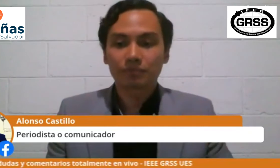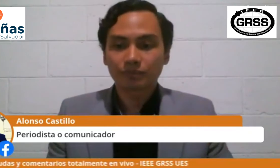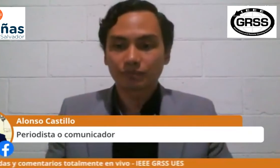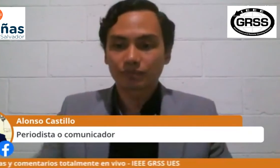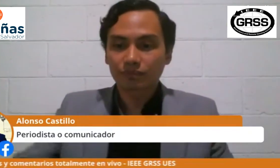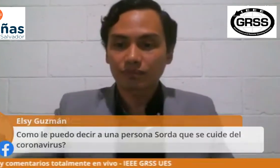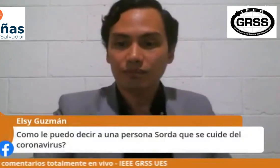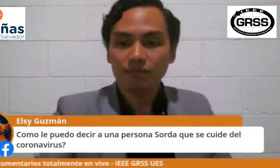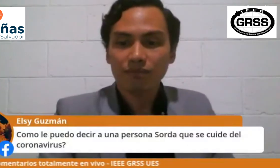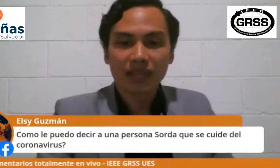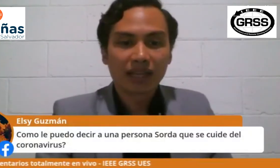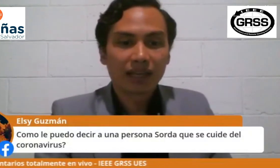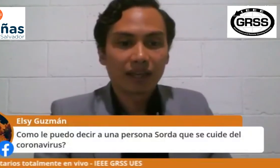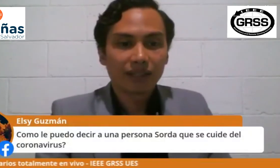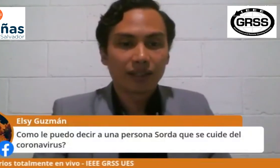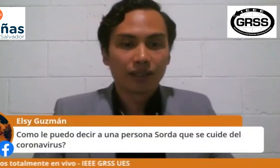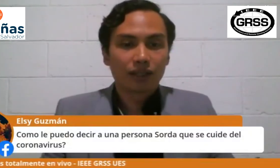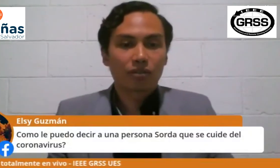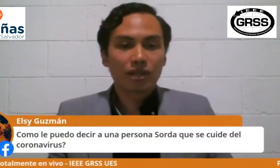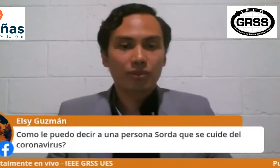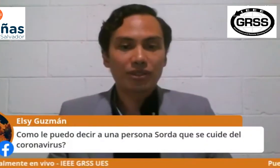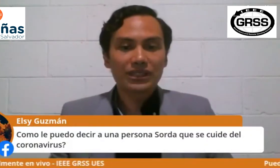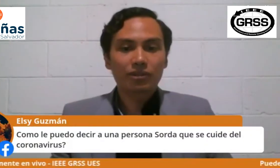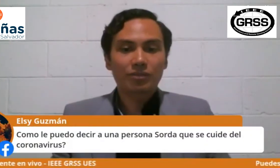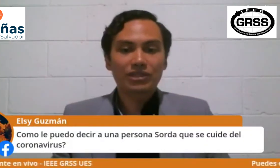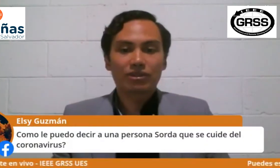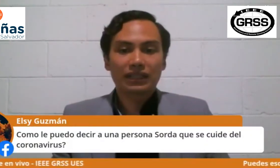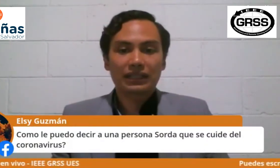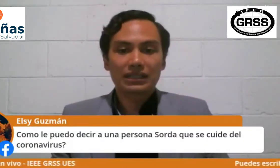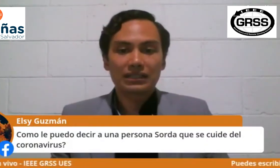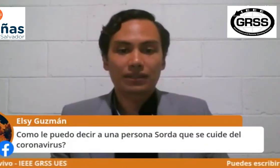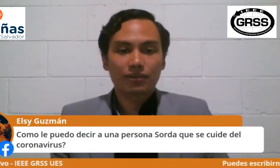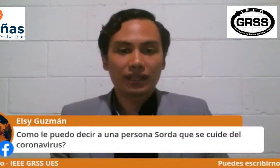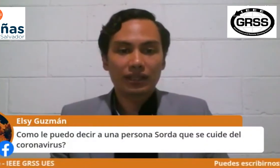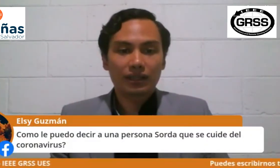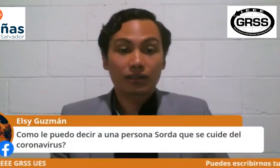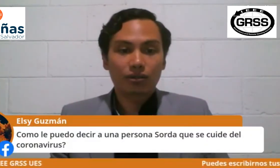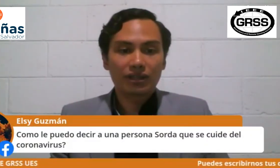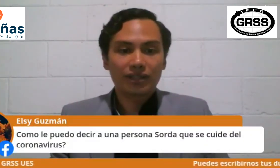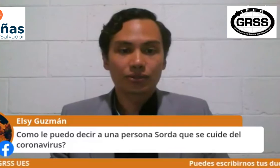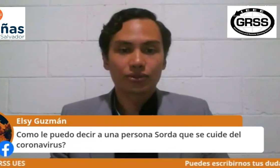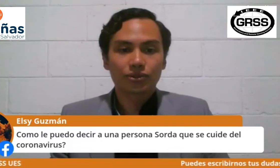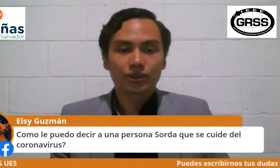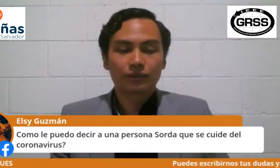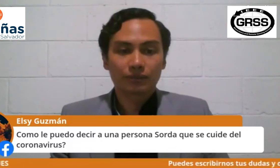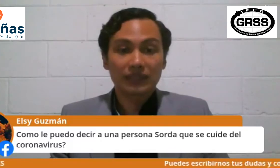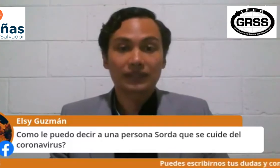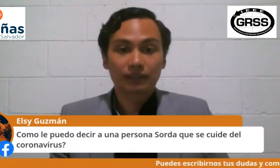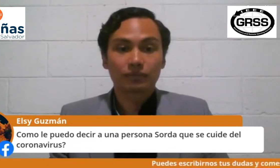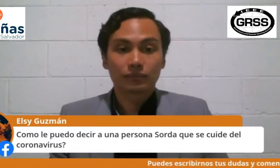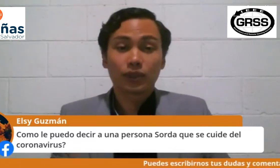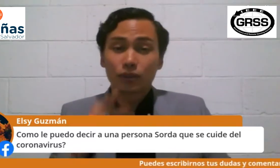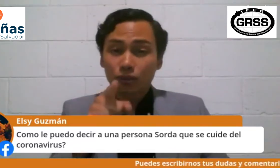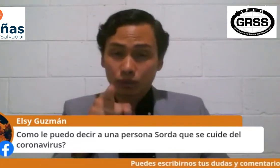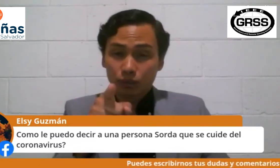También. A ver, ¿cómo les puedo decir a una persona que se cuide del coronavirus?